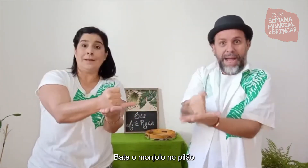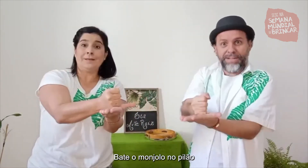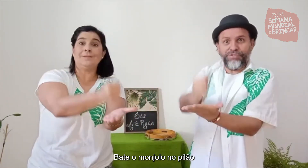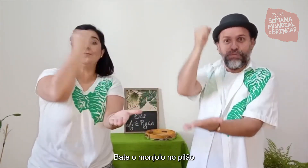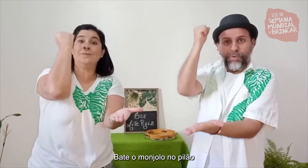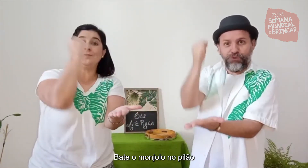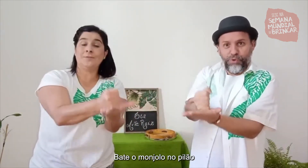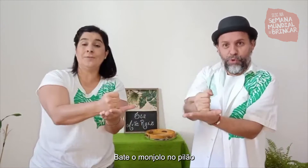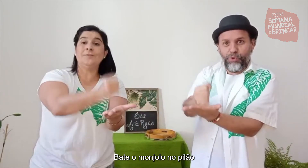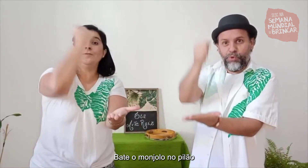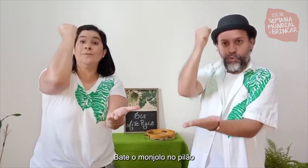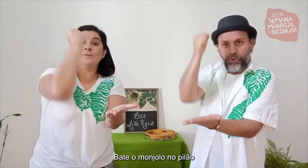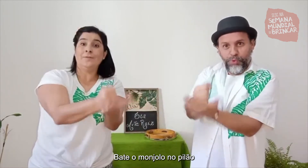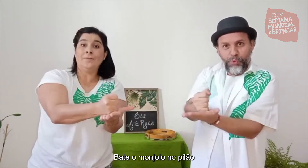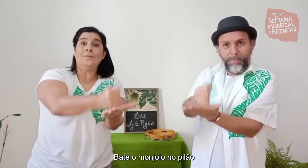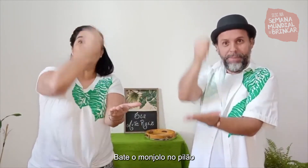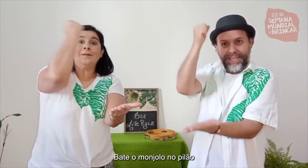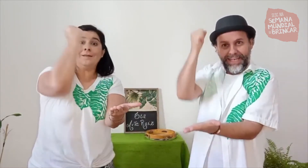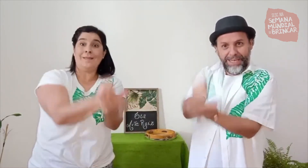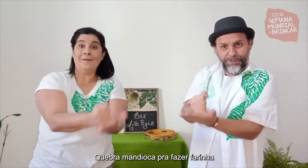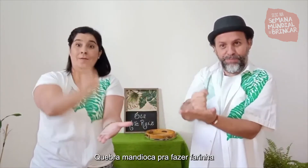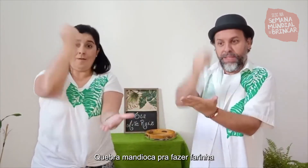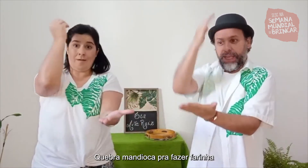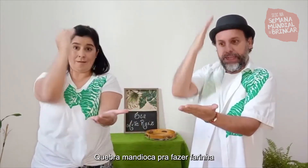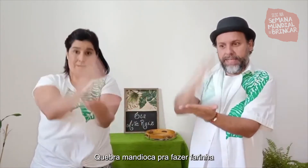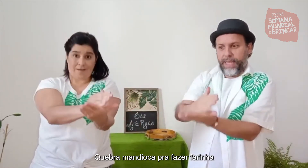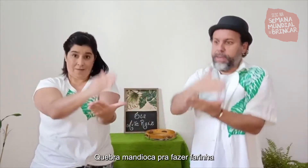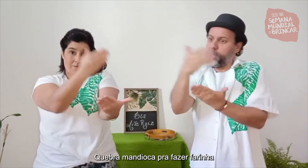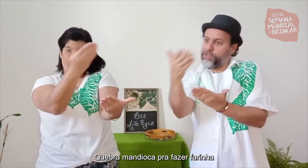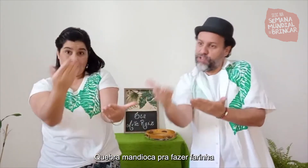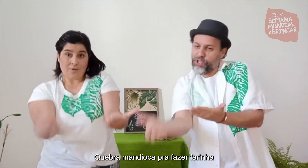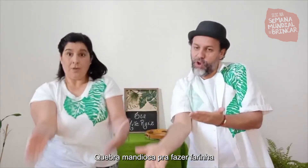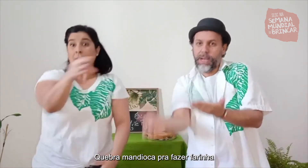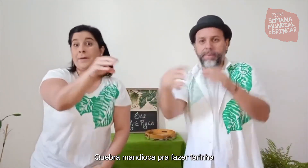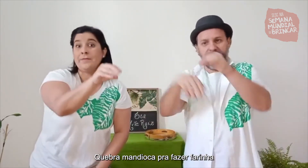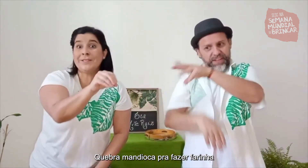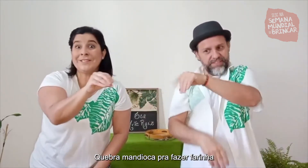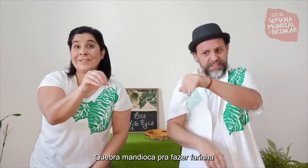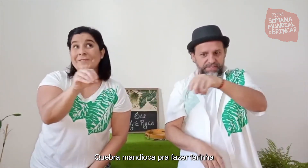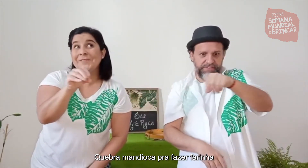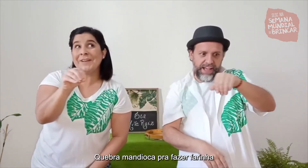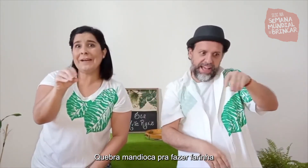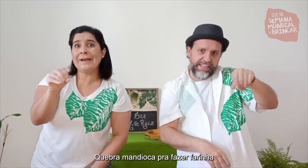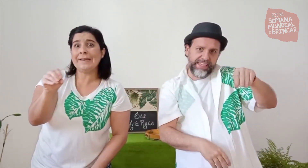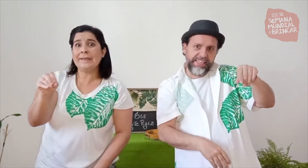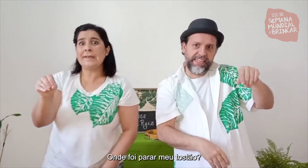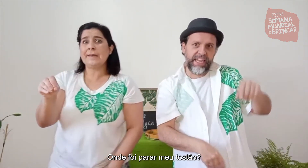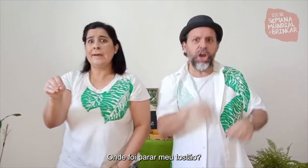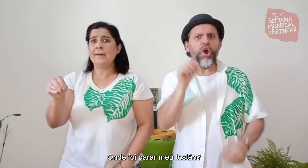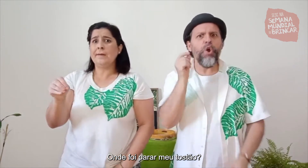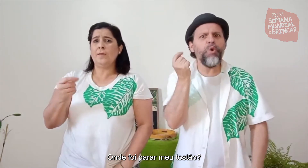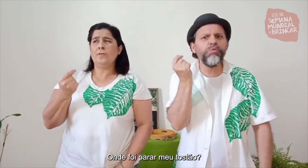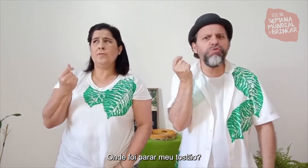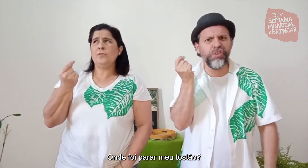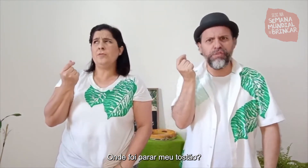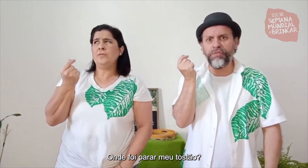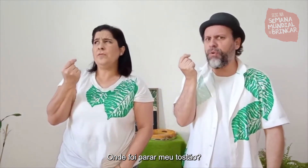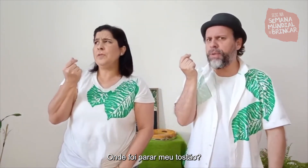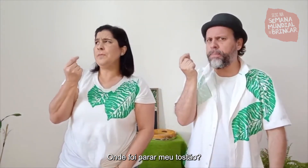Bate o monjolo no pilão, quebra a mandioca pra fazer farinha. Onde foi